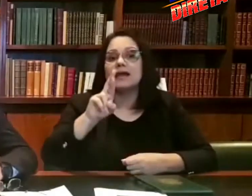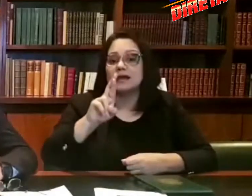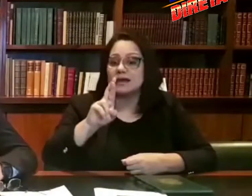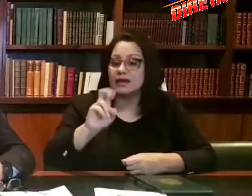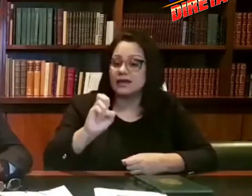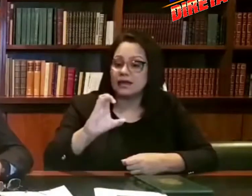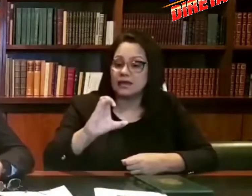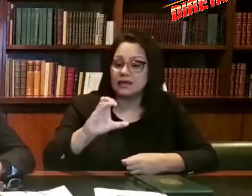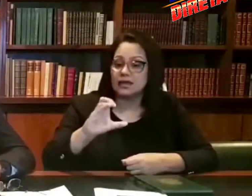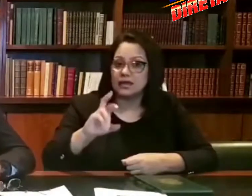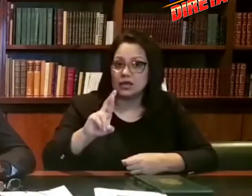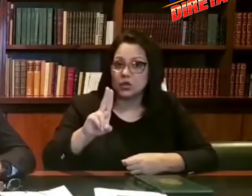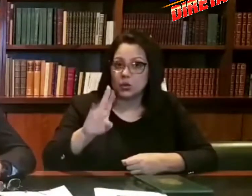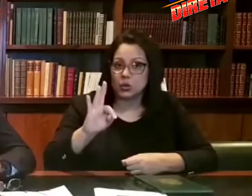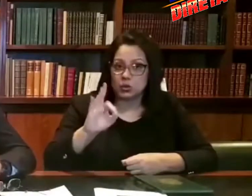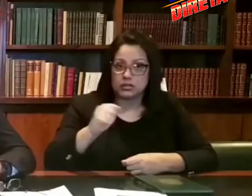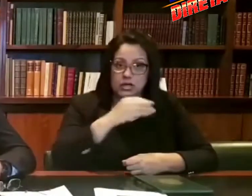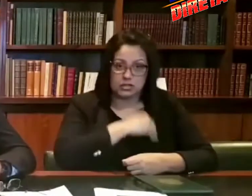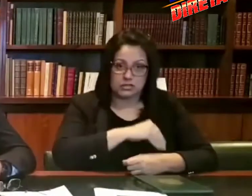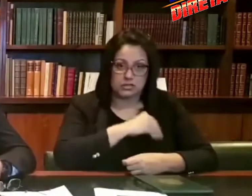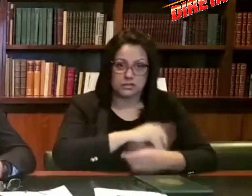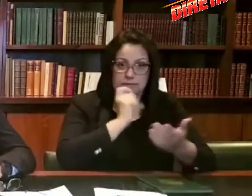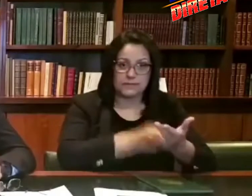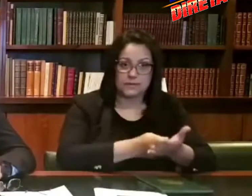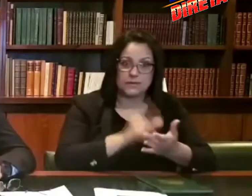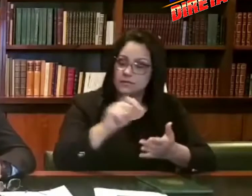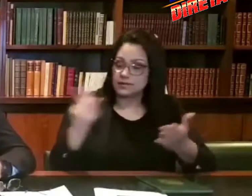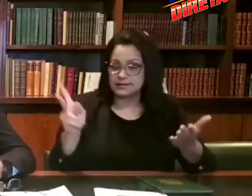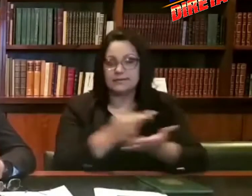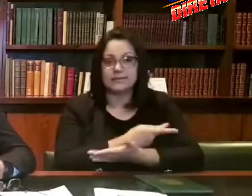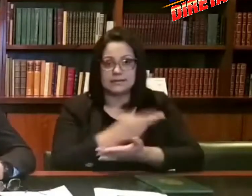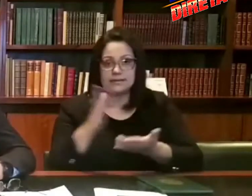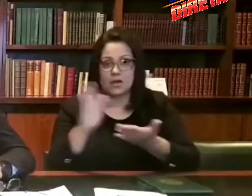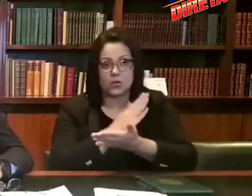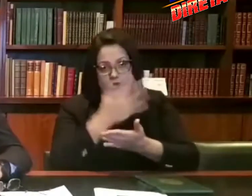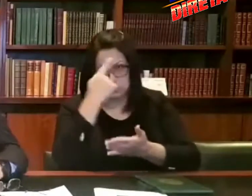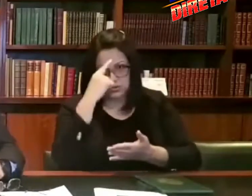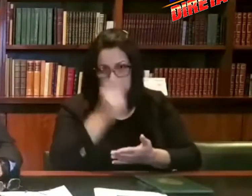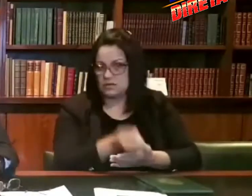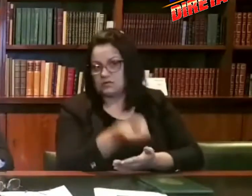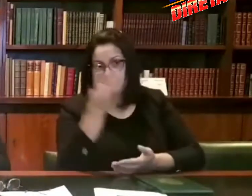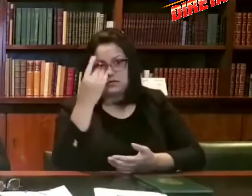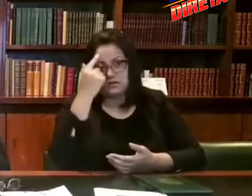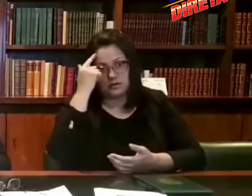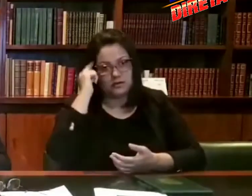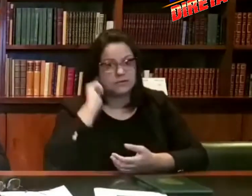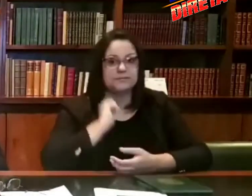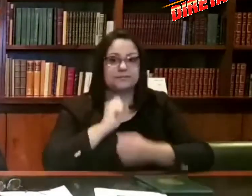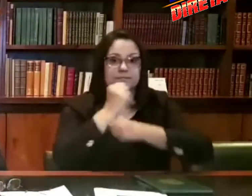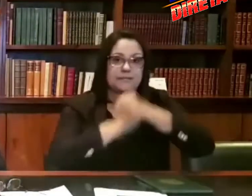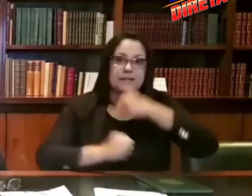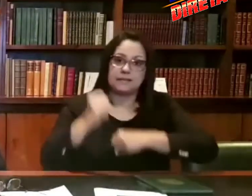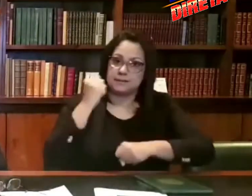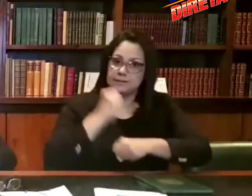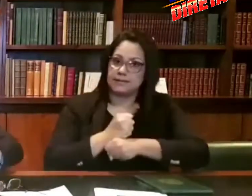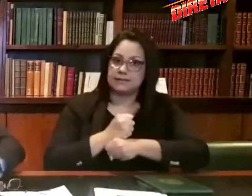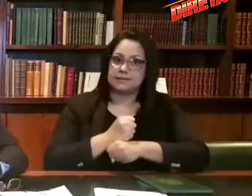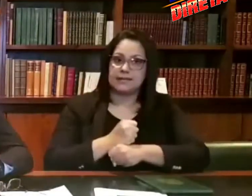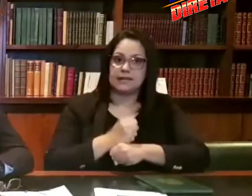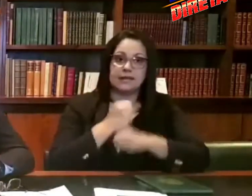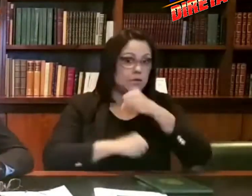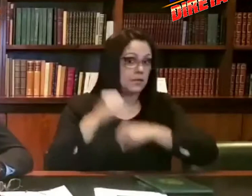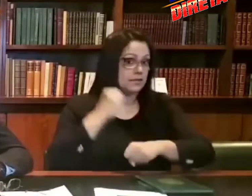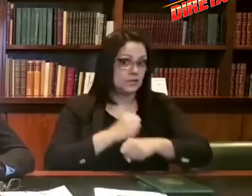né? O que aconteceu com muitos recrutas? Não sei precisar o número aqui. Como ano passado eles não declararam